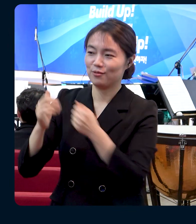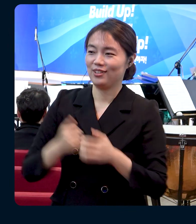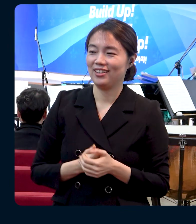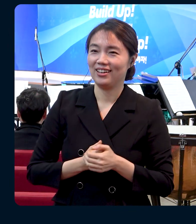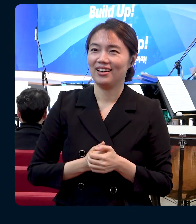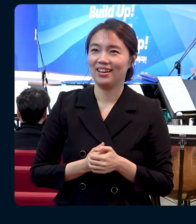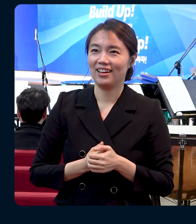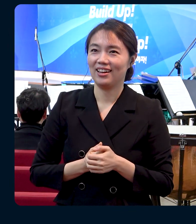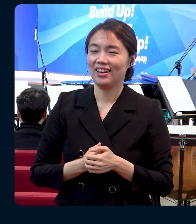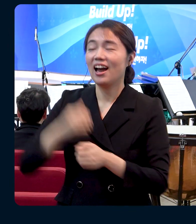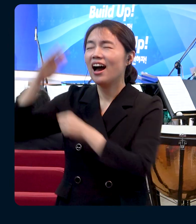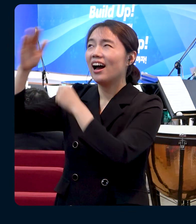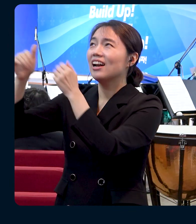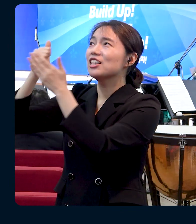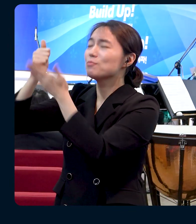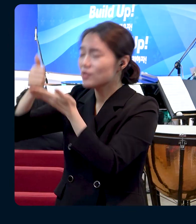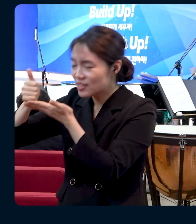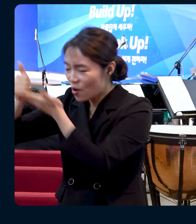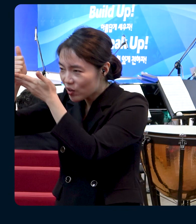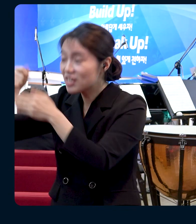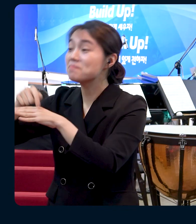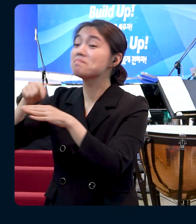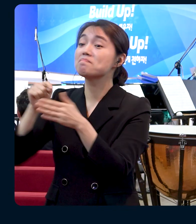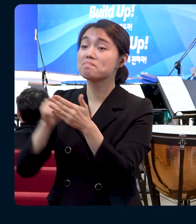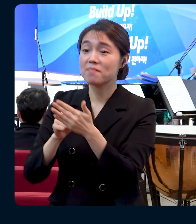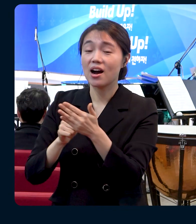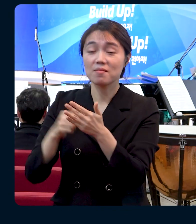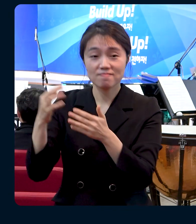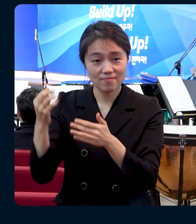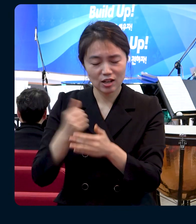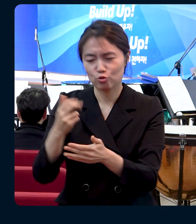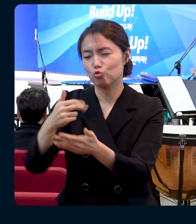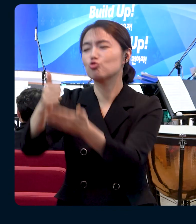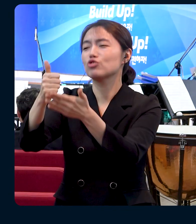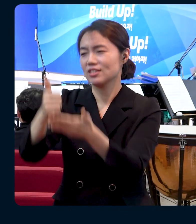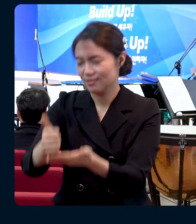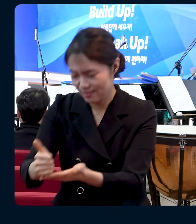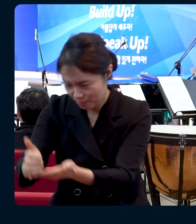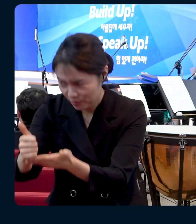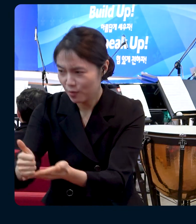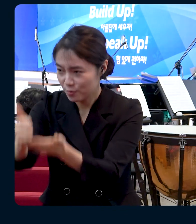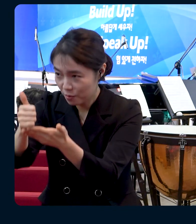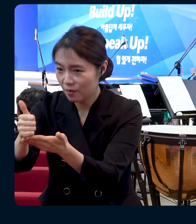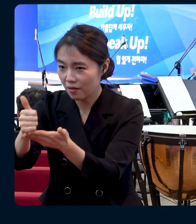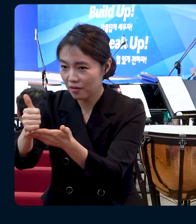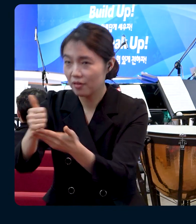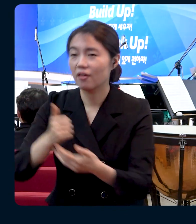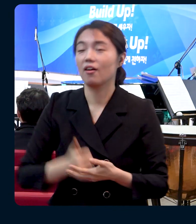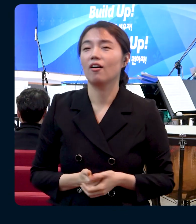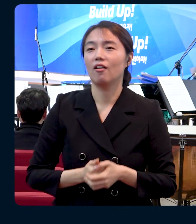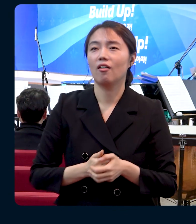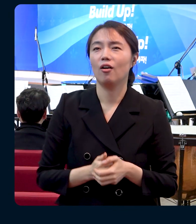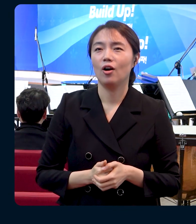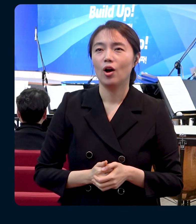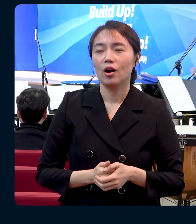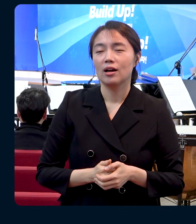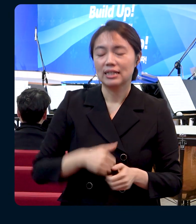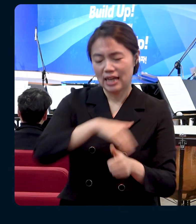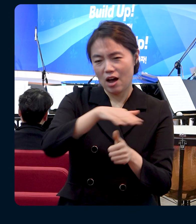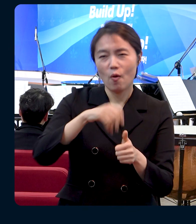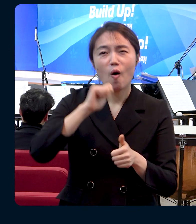했다고. 하나님을 섬기는 마음으로 모든 상황, 심지어 힘들고 어려운 것이라